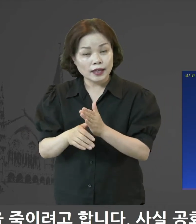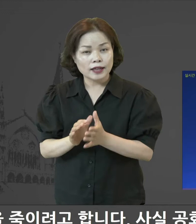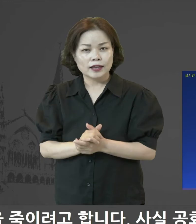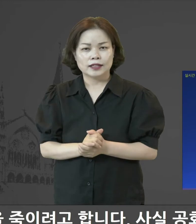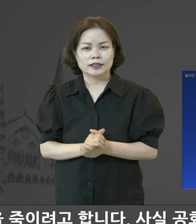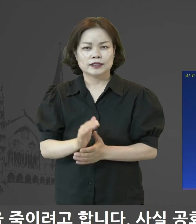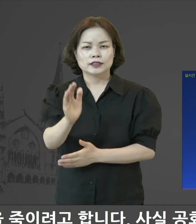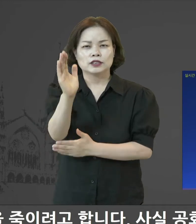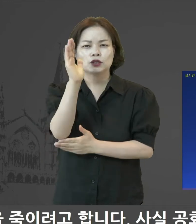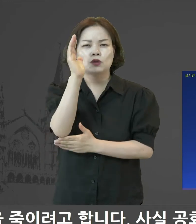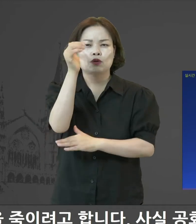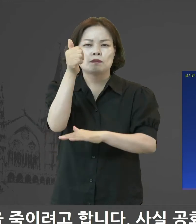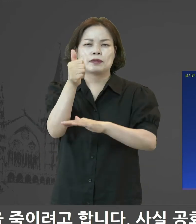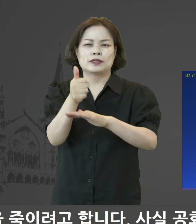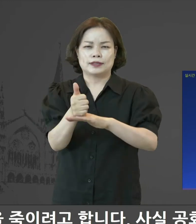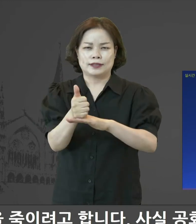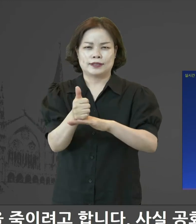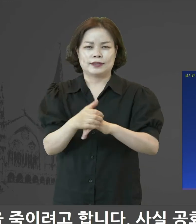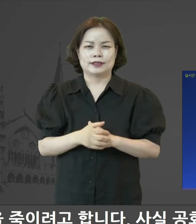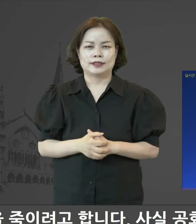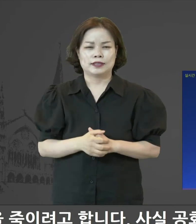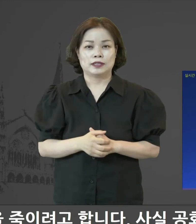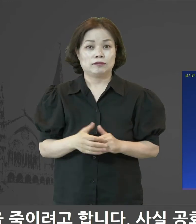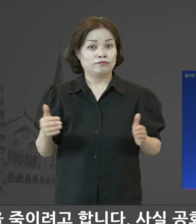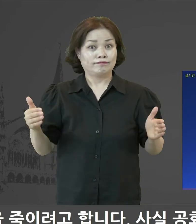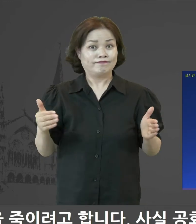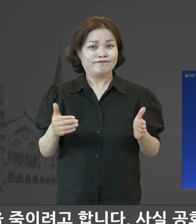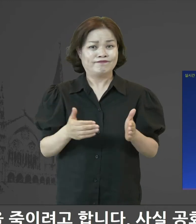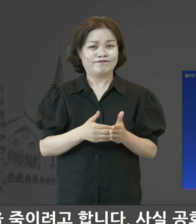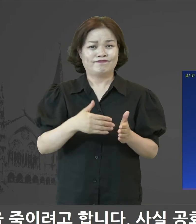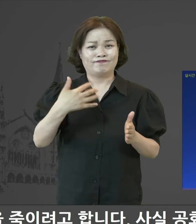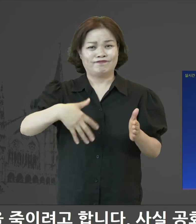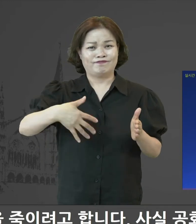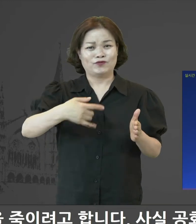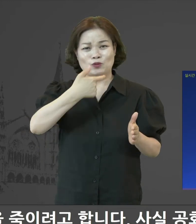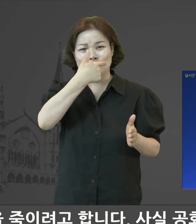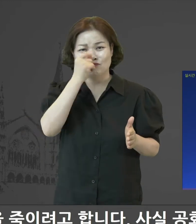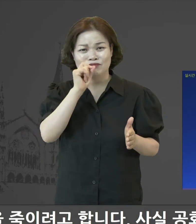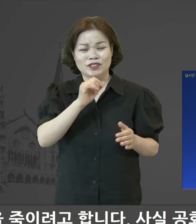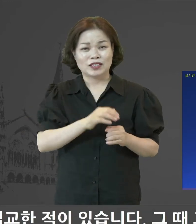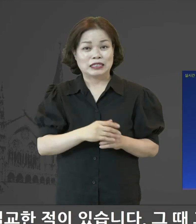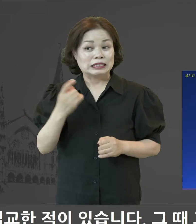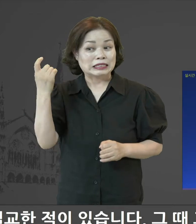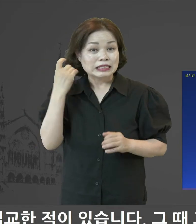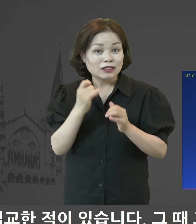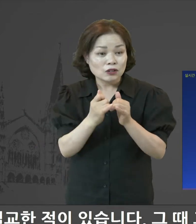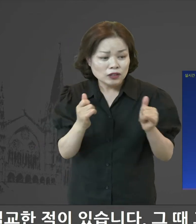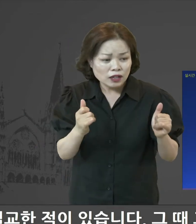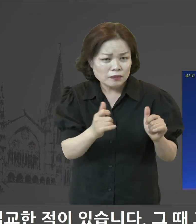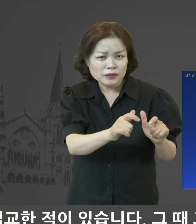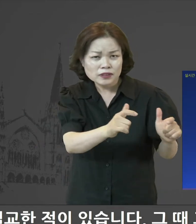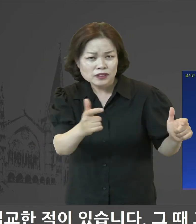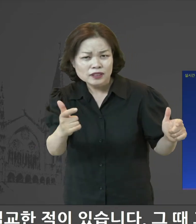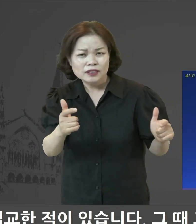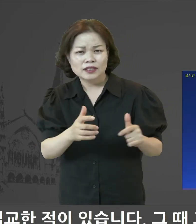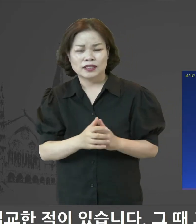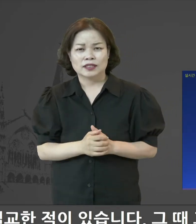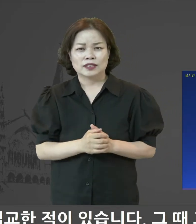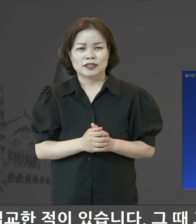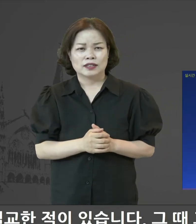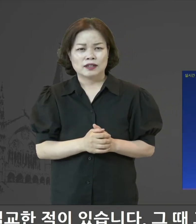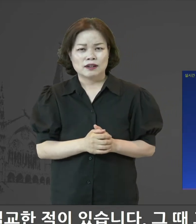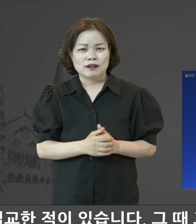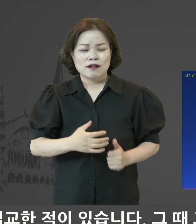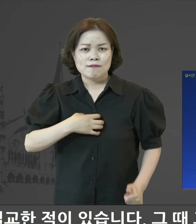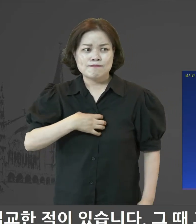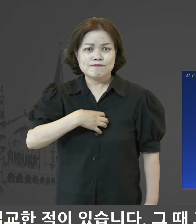그 설교 끝이 이 마무리가 못 됐습니다. 이 듣던 사람들이 막 격분을